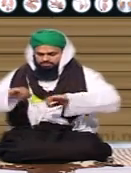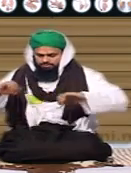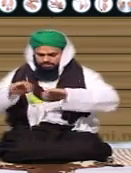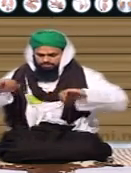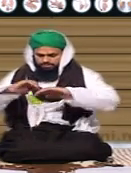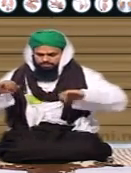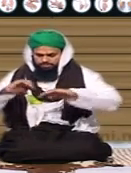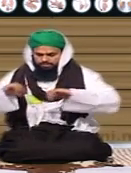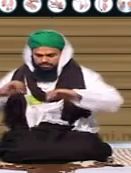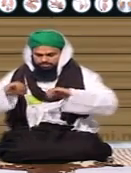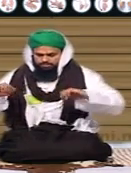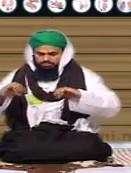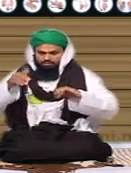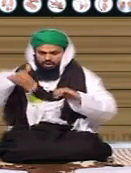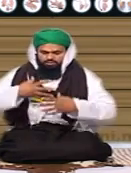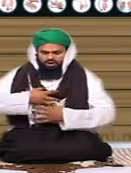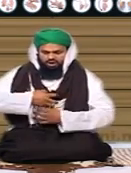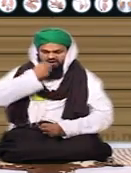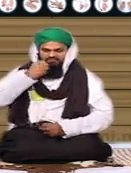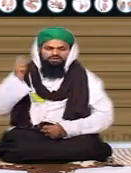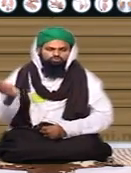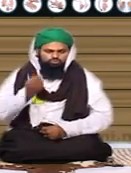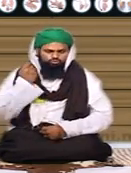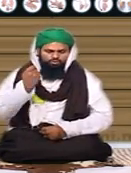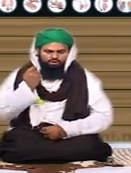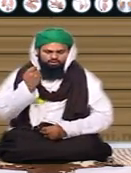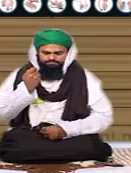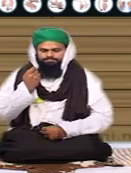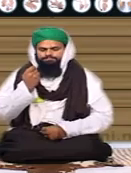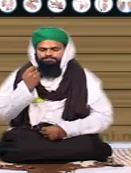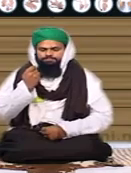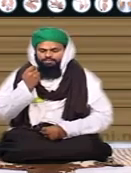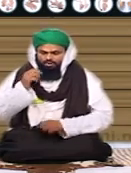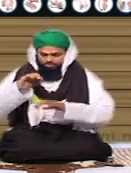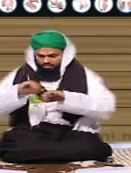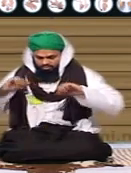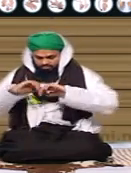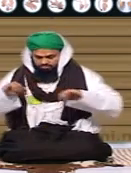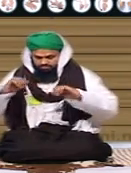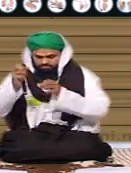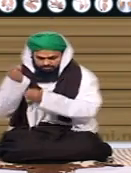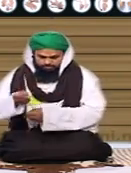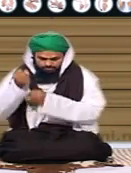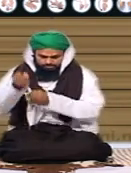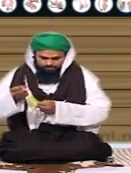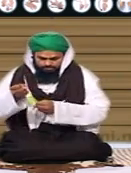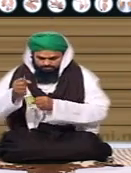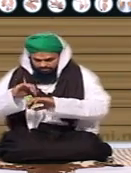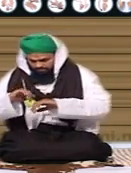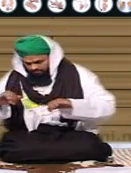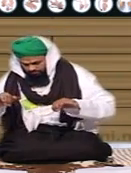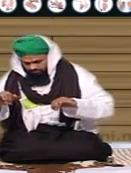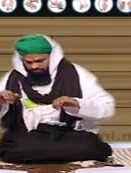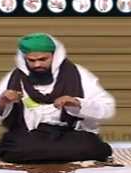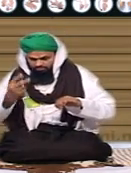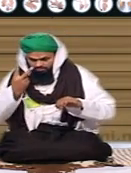کھود ڈالا تاکہ اس کا کفن میں نکال لوں۔ میں نے جب قبر کو کھودا تو میں نے عجیب منظر